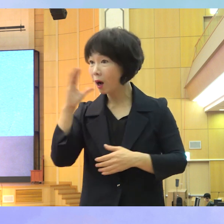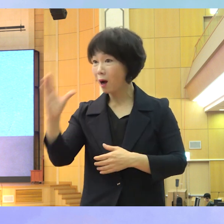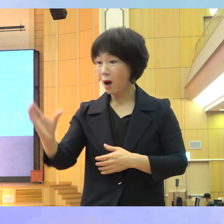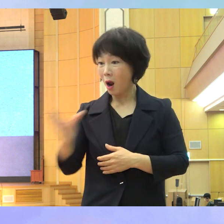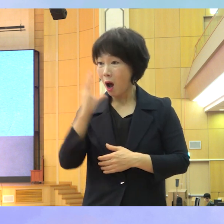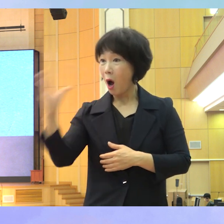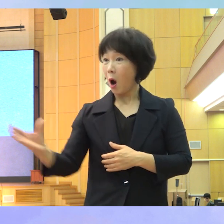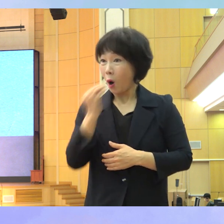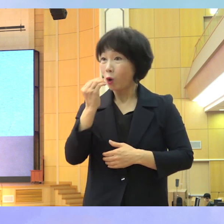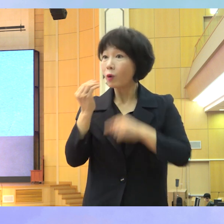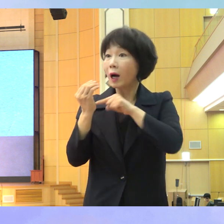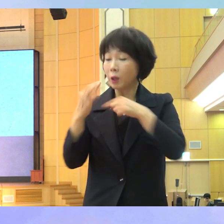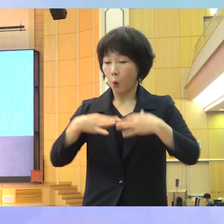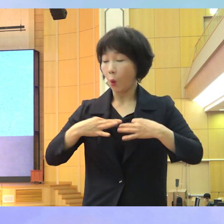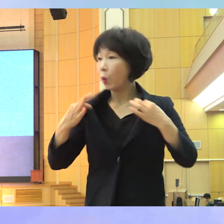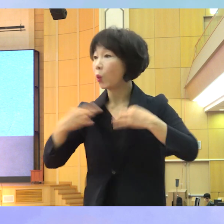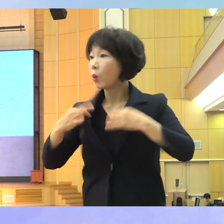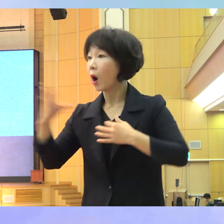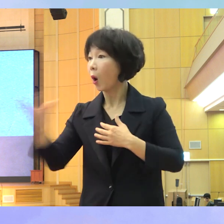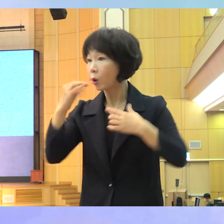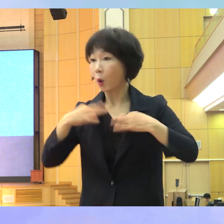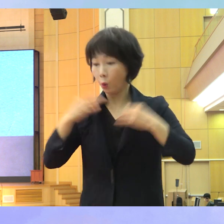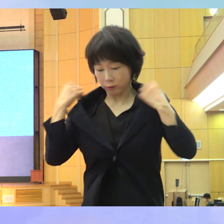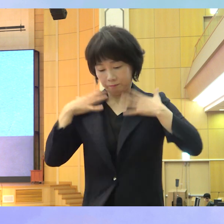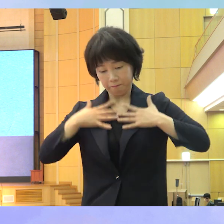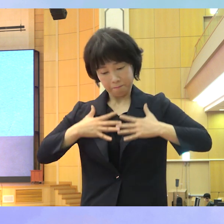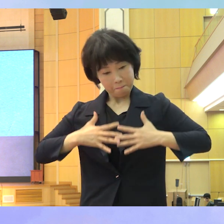거룩한 옷을 입는다 이렇게 표현을 하잖아요.